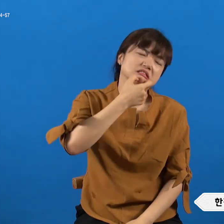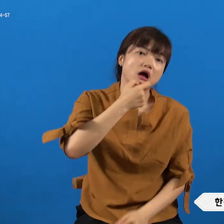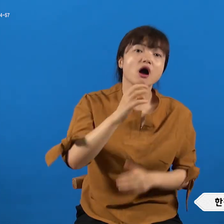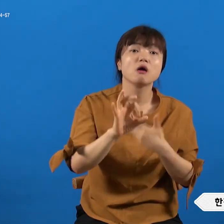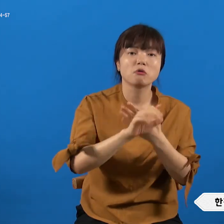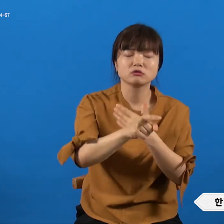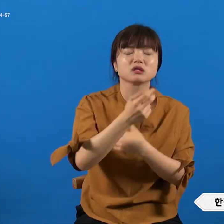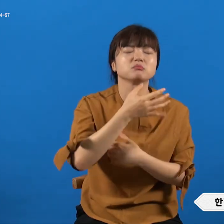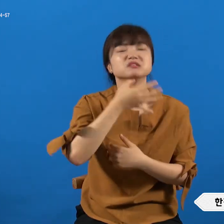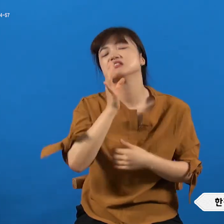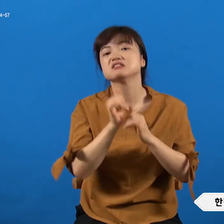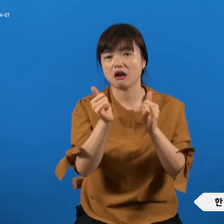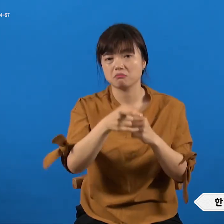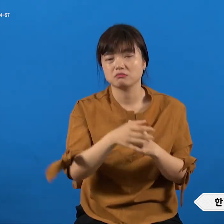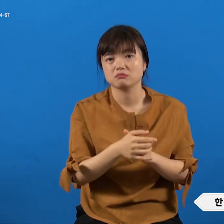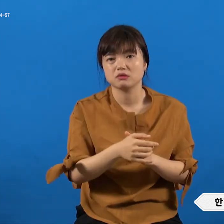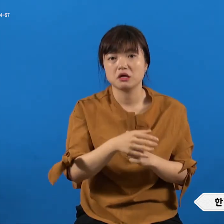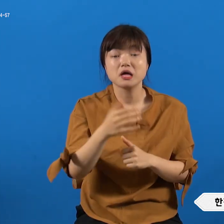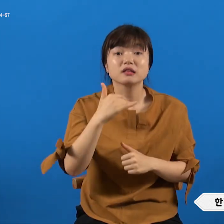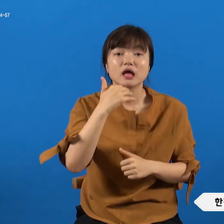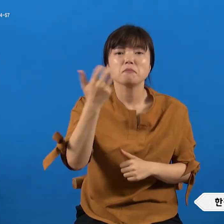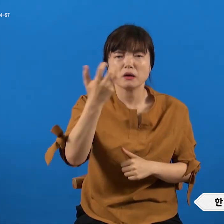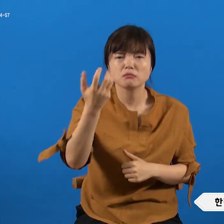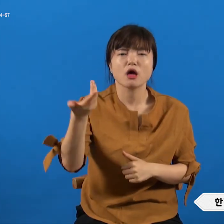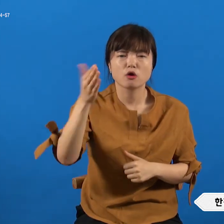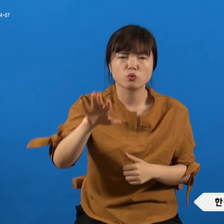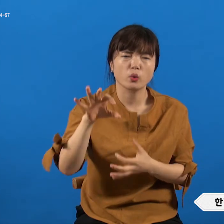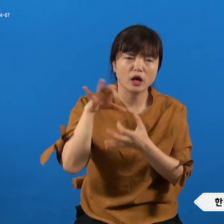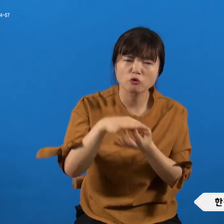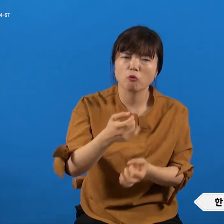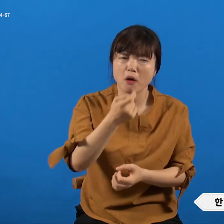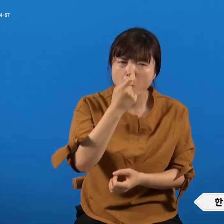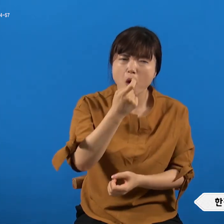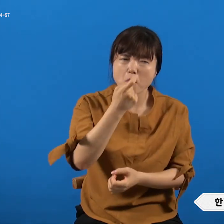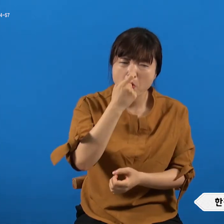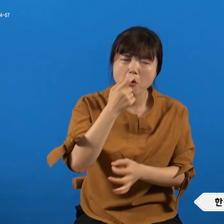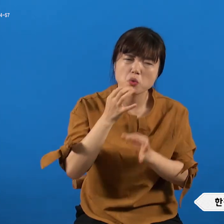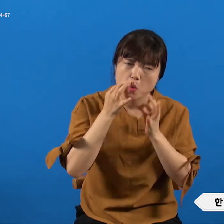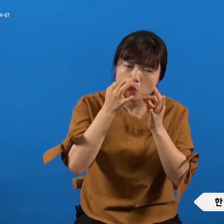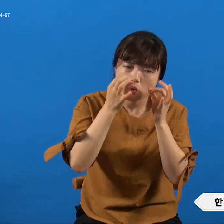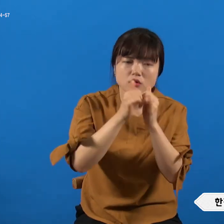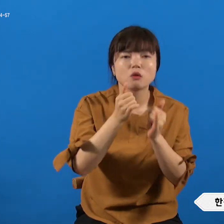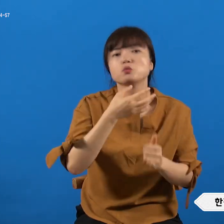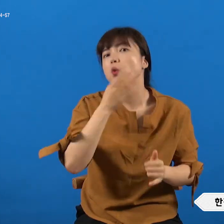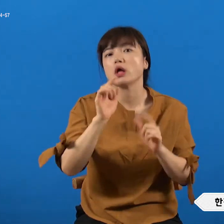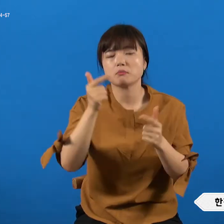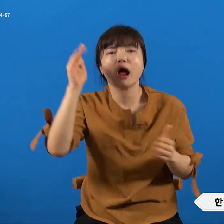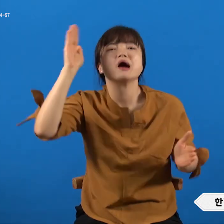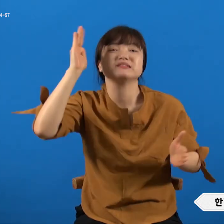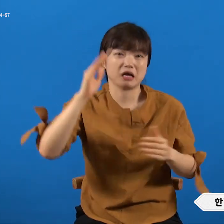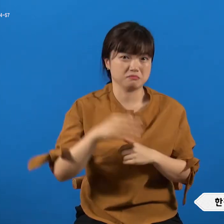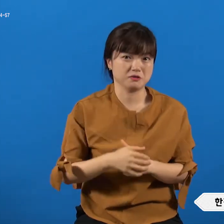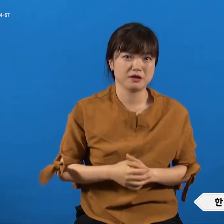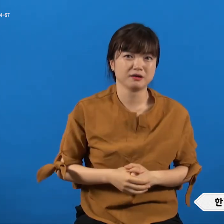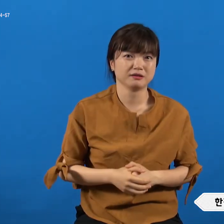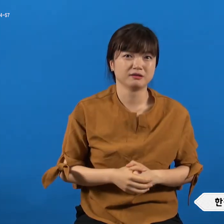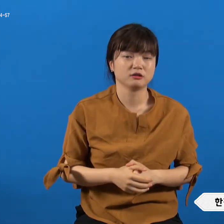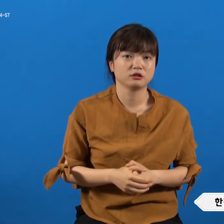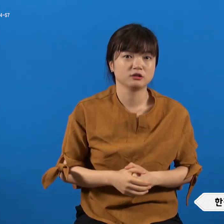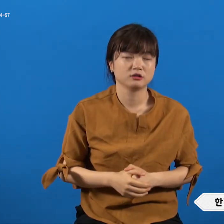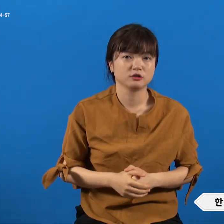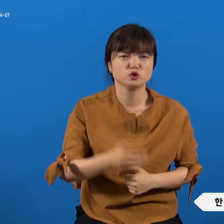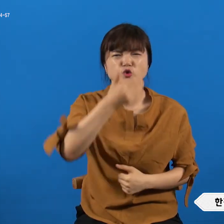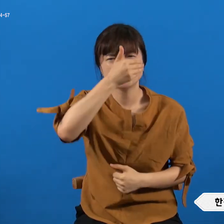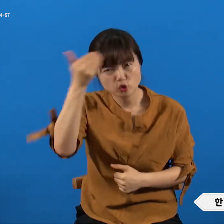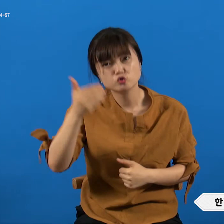노인입니다. 나이 80이라도 계속 배우는 사람은 노인이 아니지요. 학생이지요.